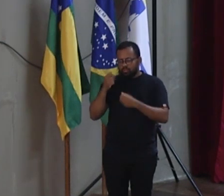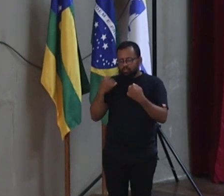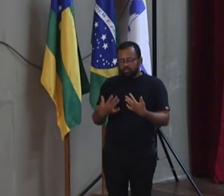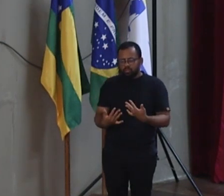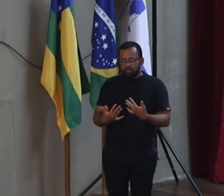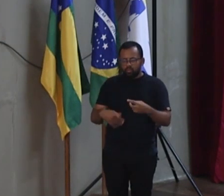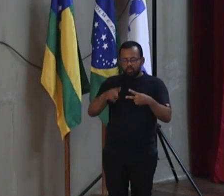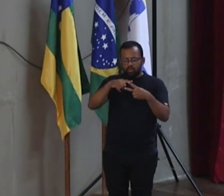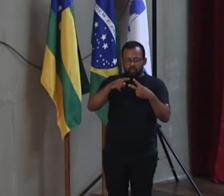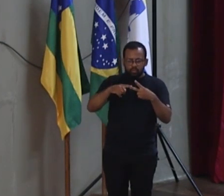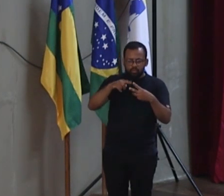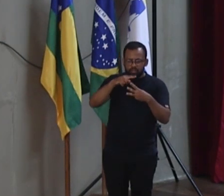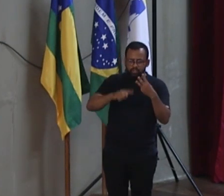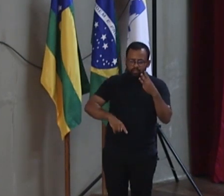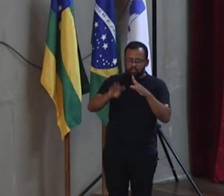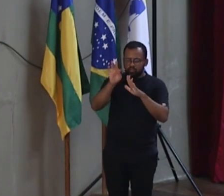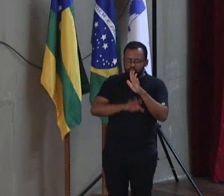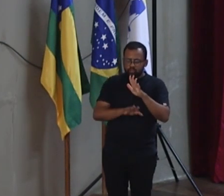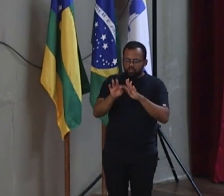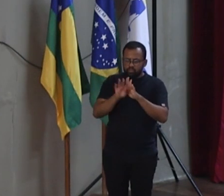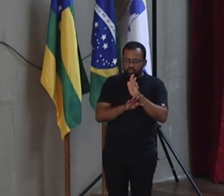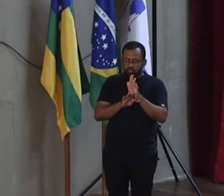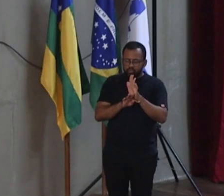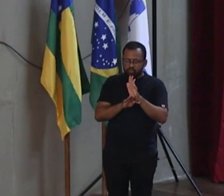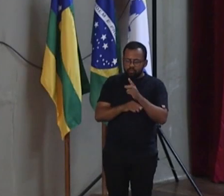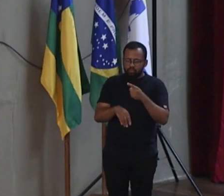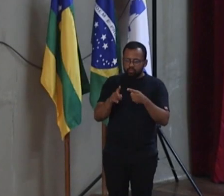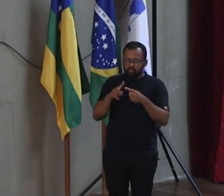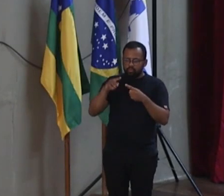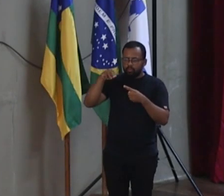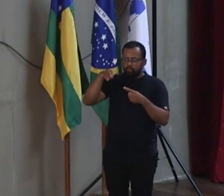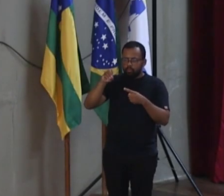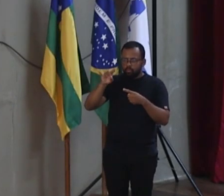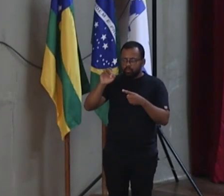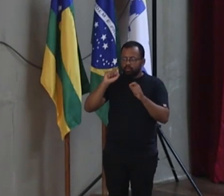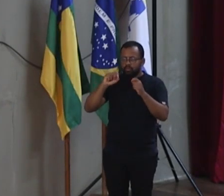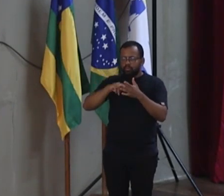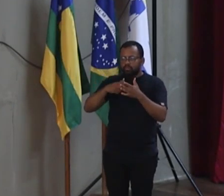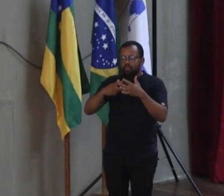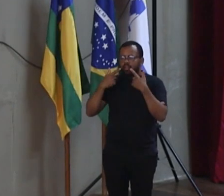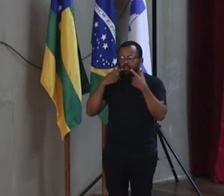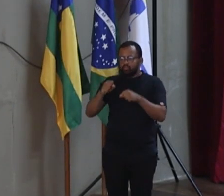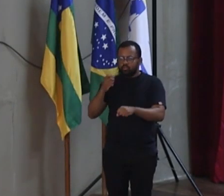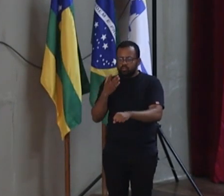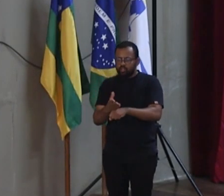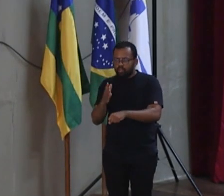então, 3 textos, né? O de Moita Lopes, afinal, que é a linguística